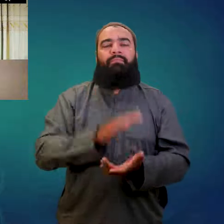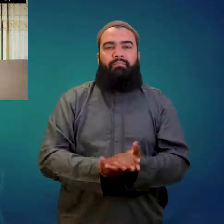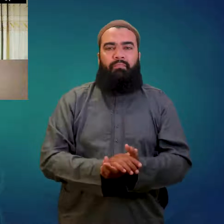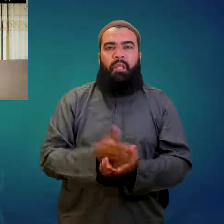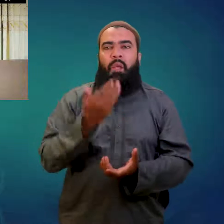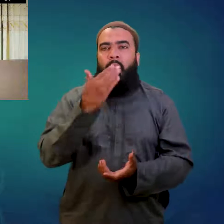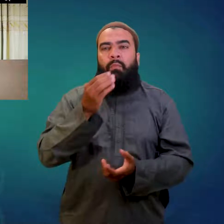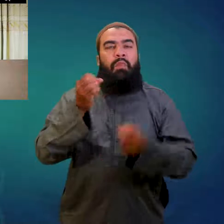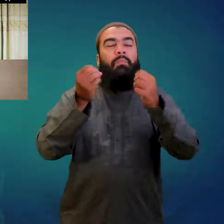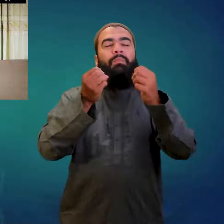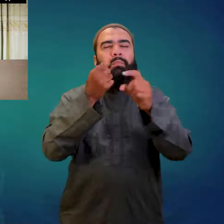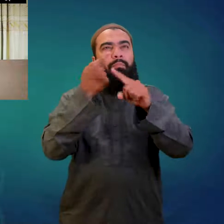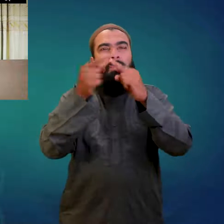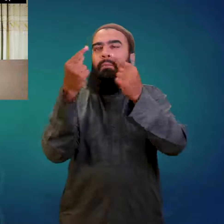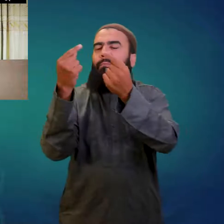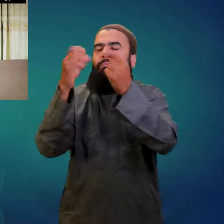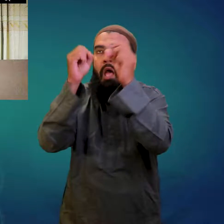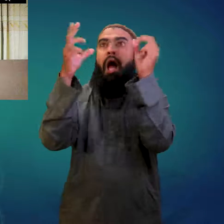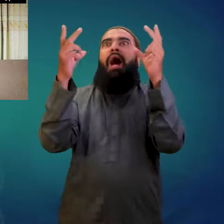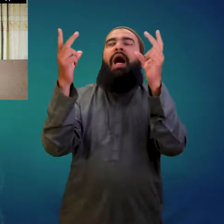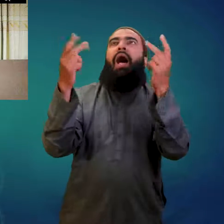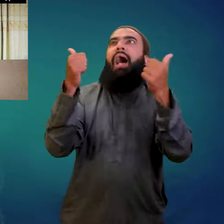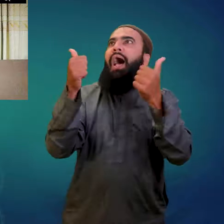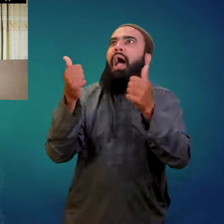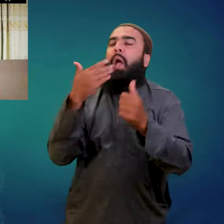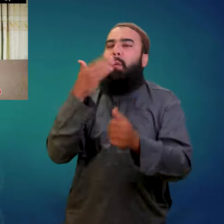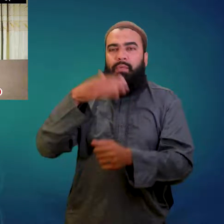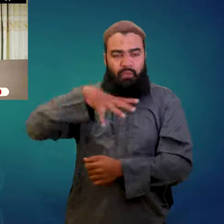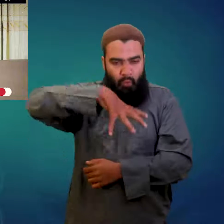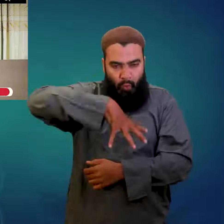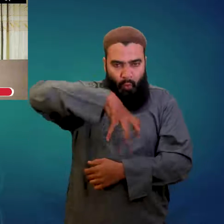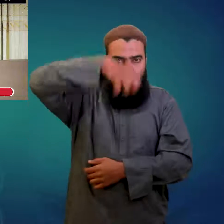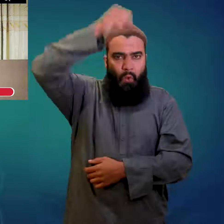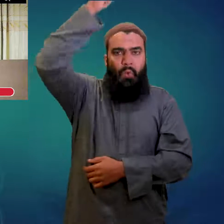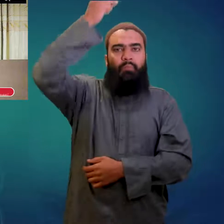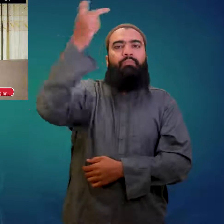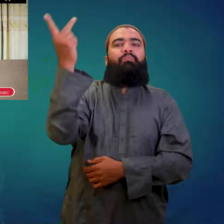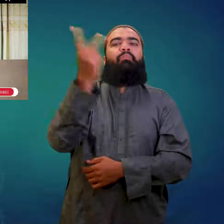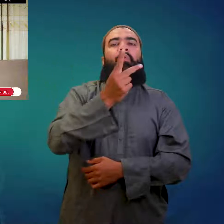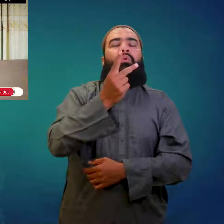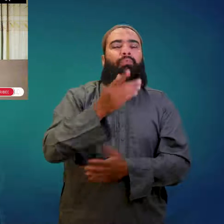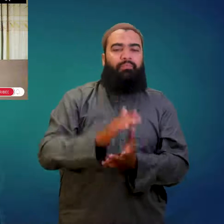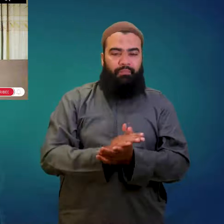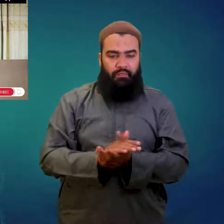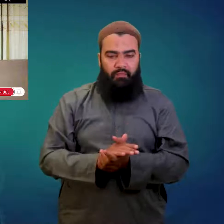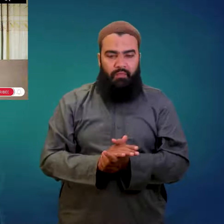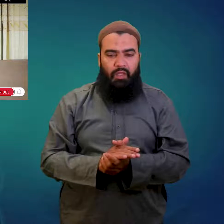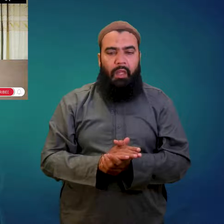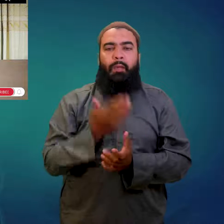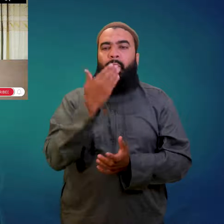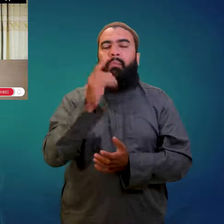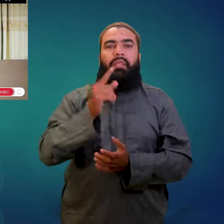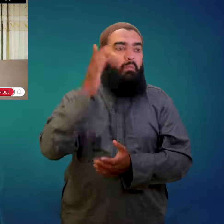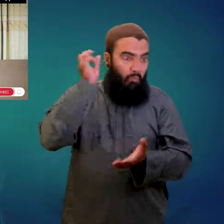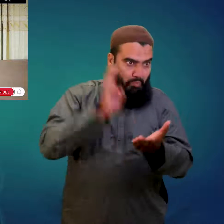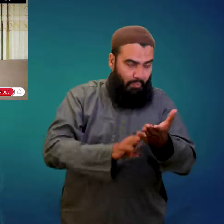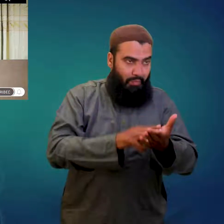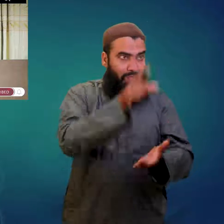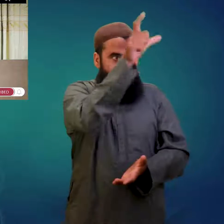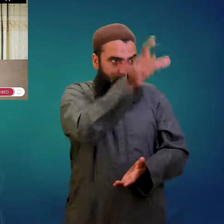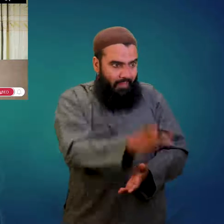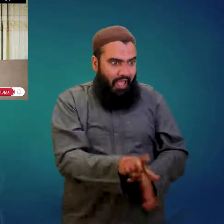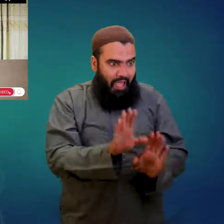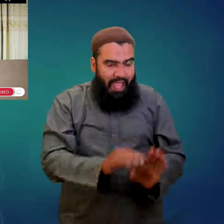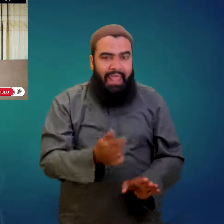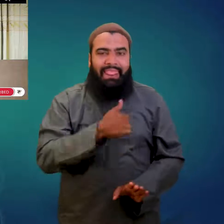اللہ کی جانب سے مومن کو ایمان کی صورت میں عطا فرمایا جاتا ہے، اور وہی اس کے اعمال